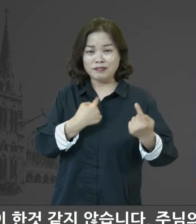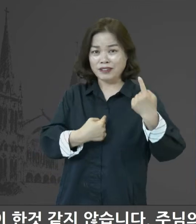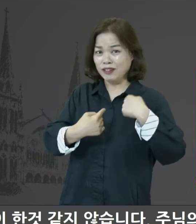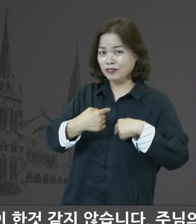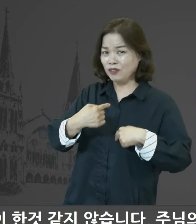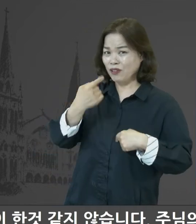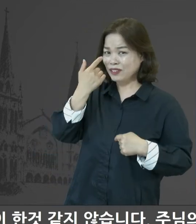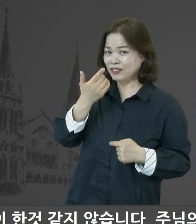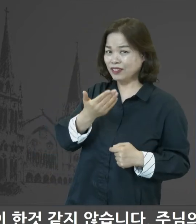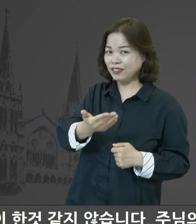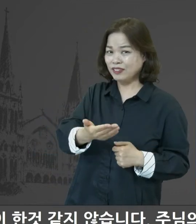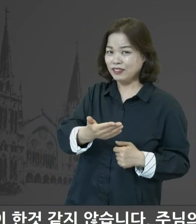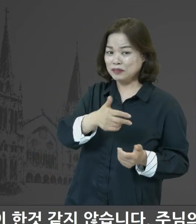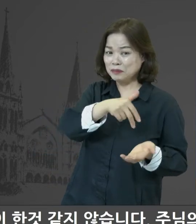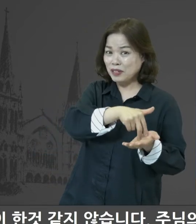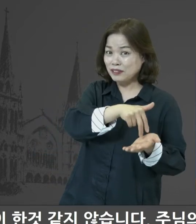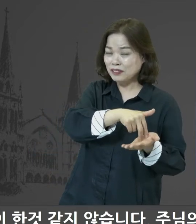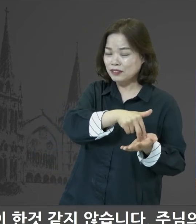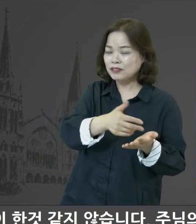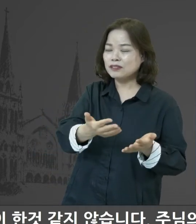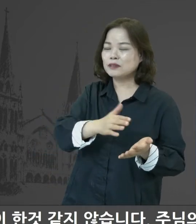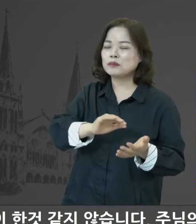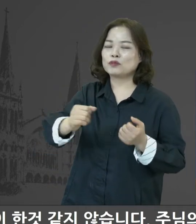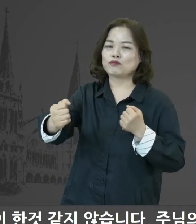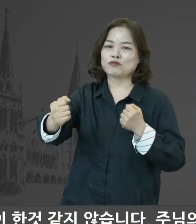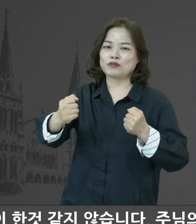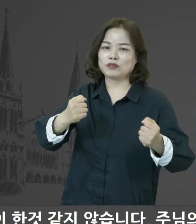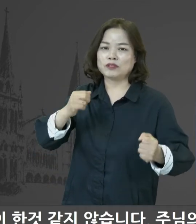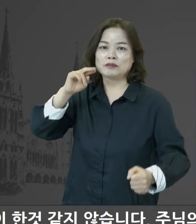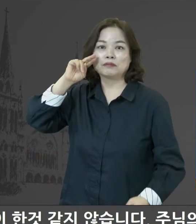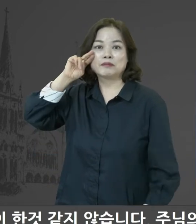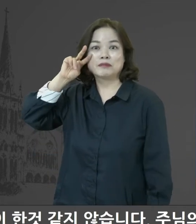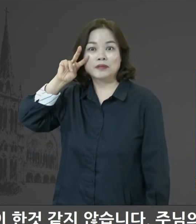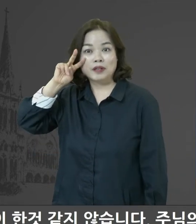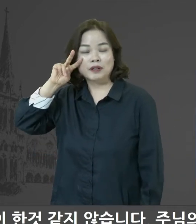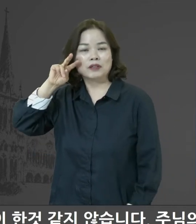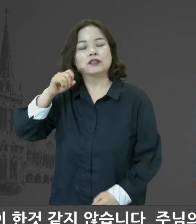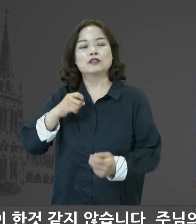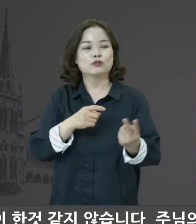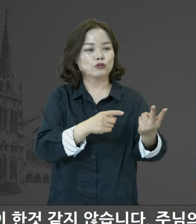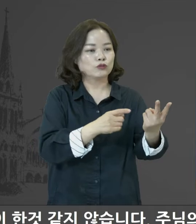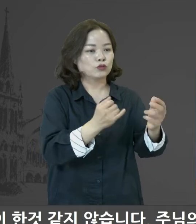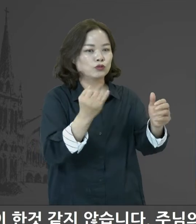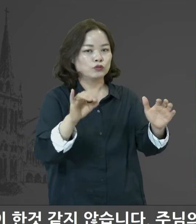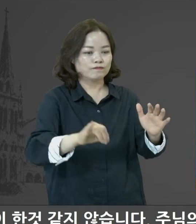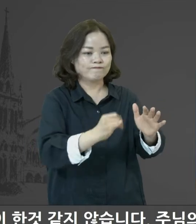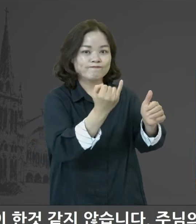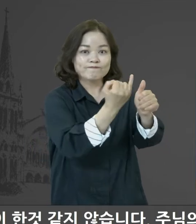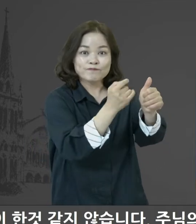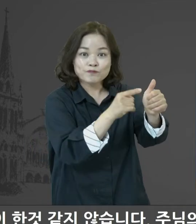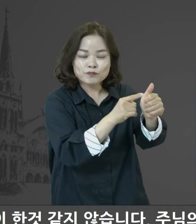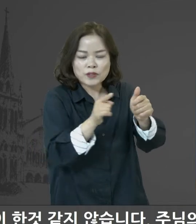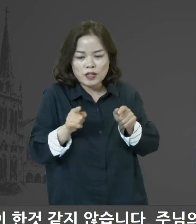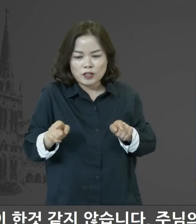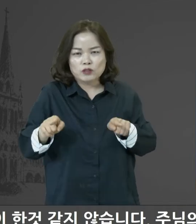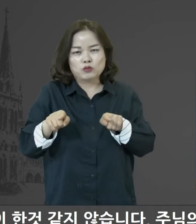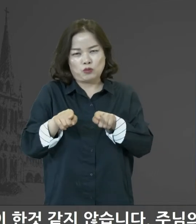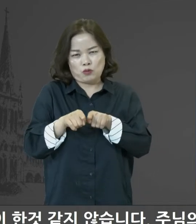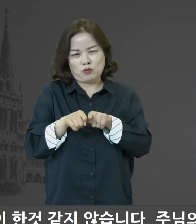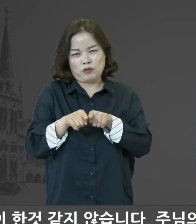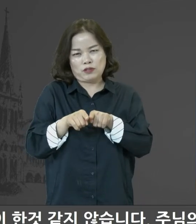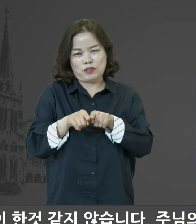않겠습니까? 그럼에도 불구하고 사도 바울은 그 둘을 향하여 동력자라고 부르고